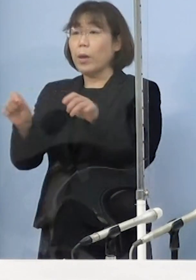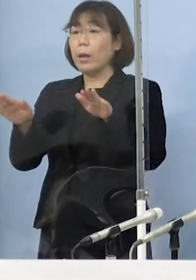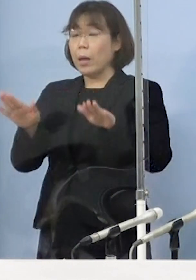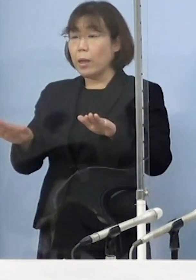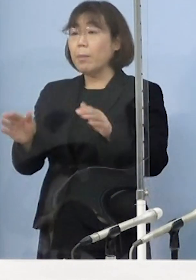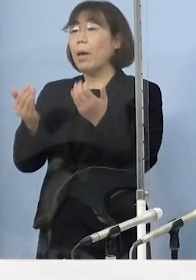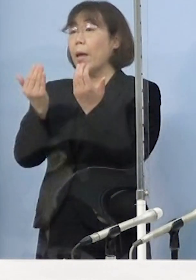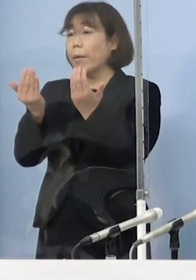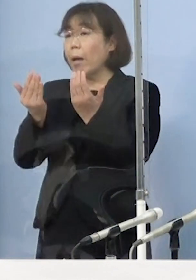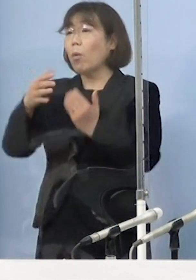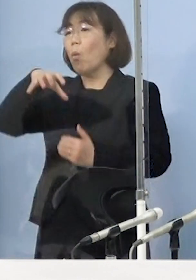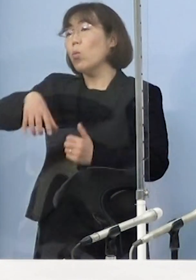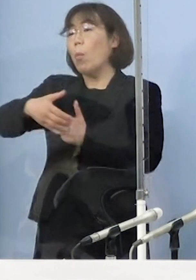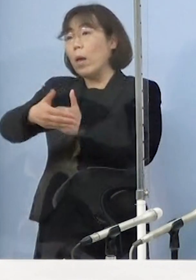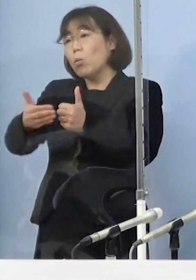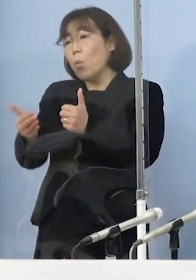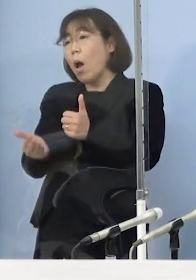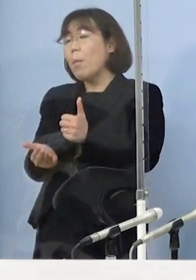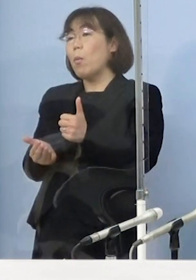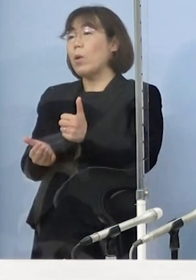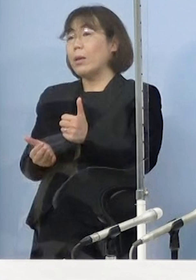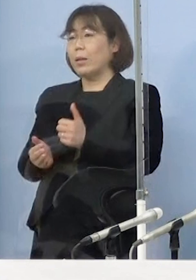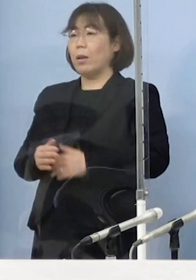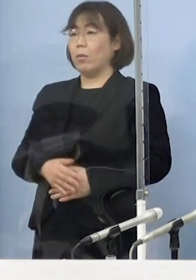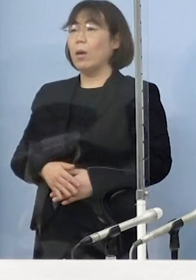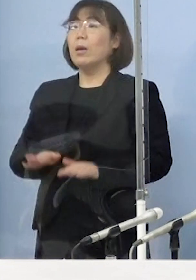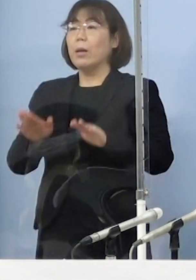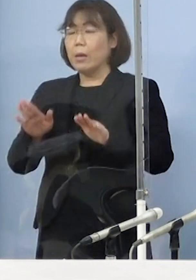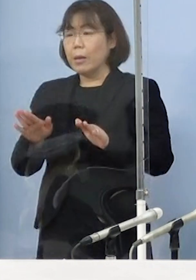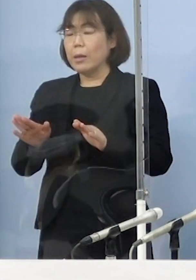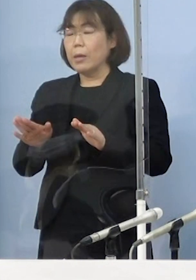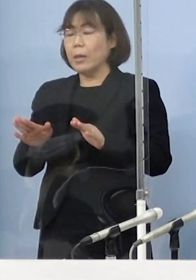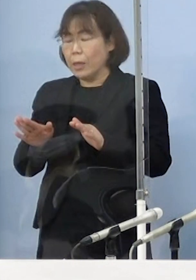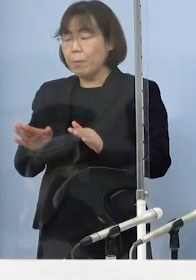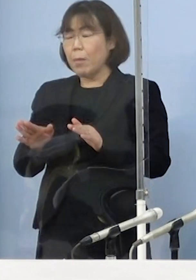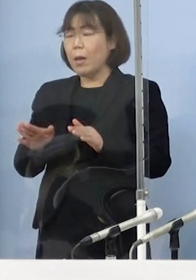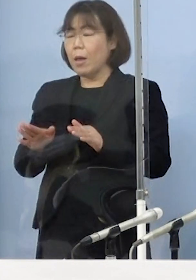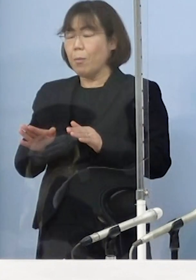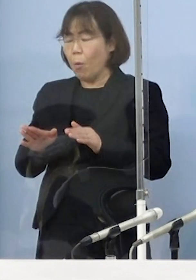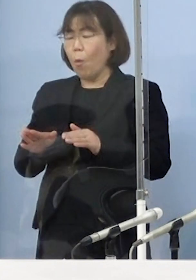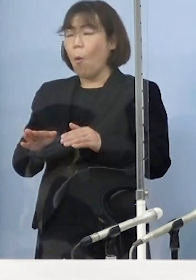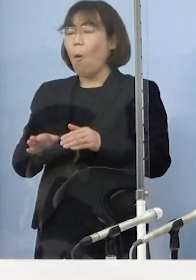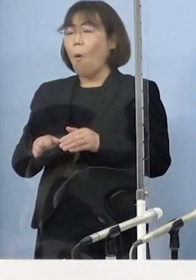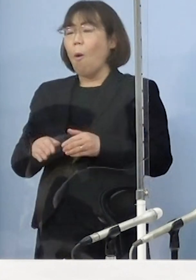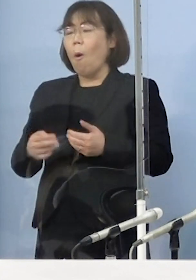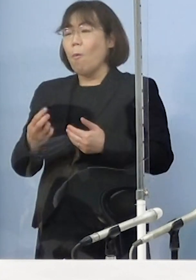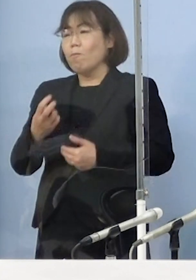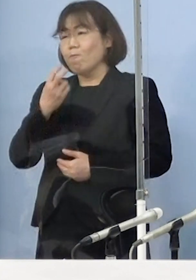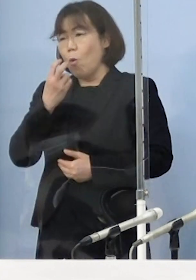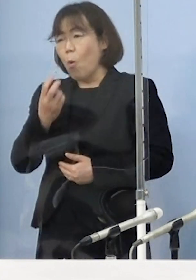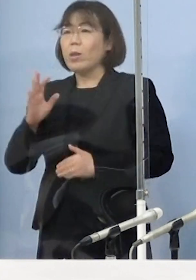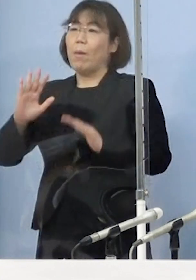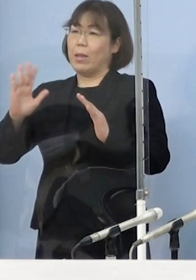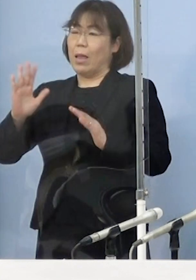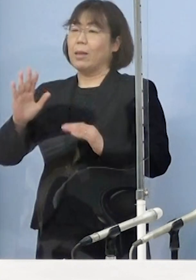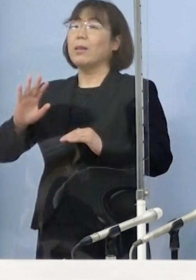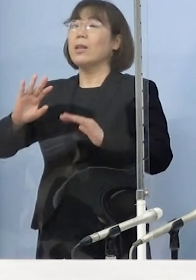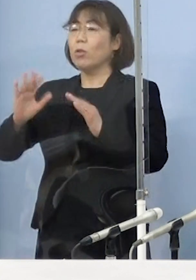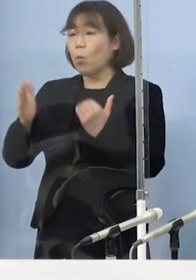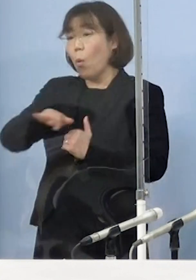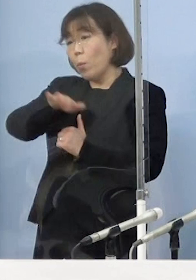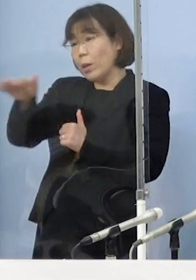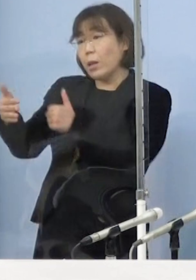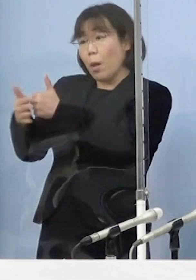守られてきつつあるということで、まだこれで確実にそうなったわけではない、まあ、しかしそうした皆さん方のご協